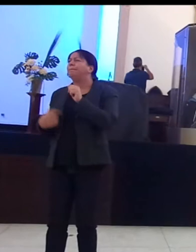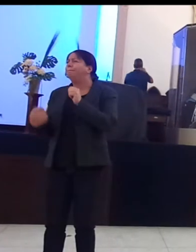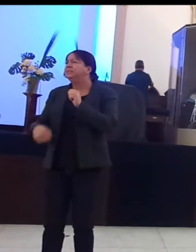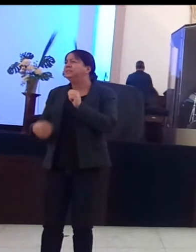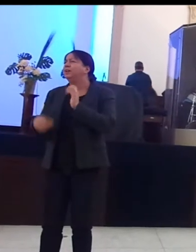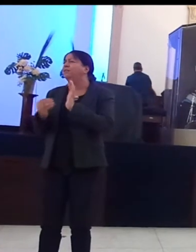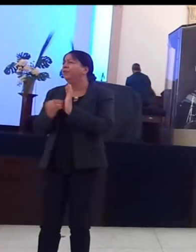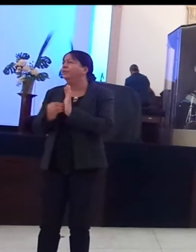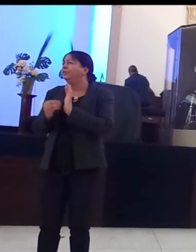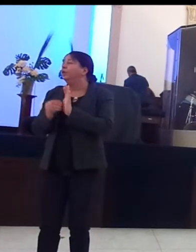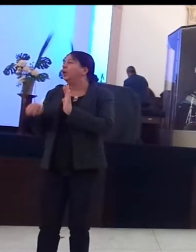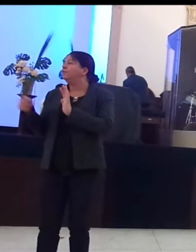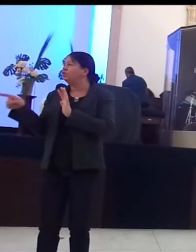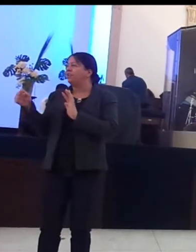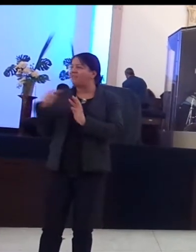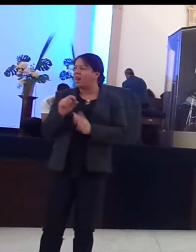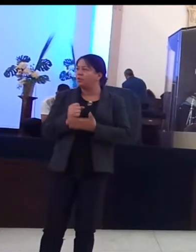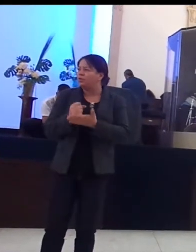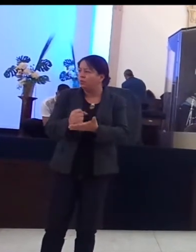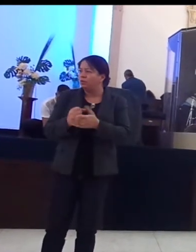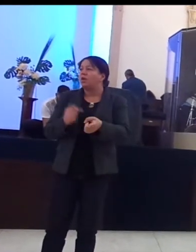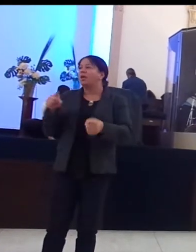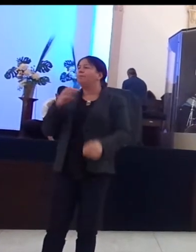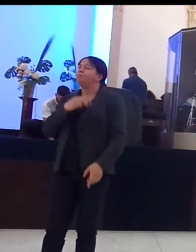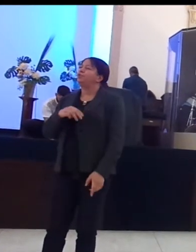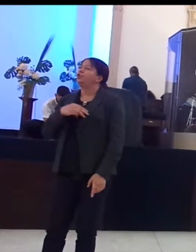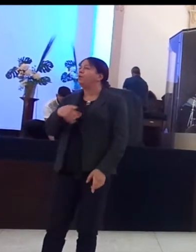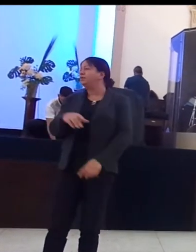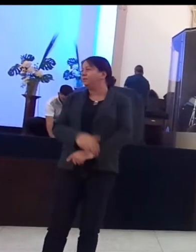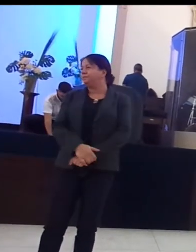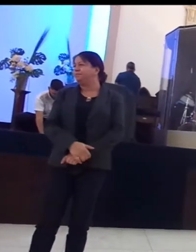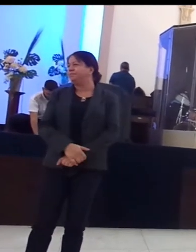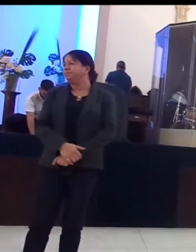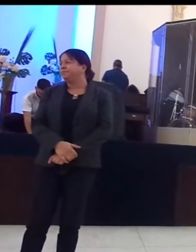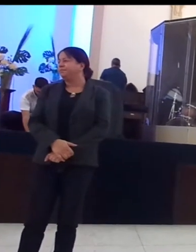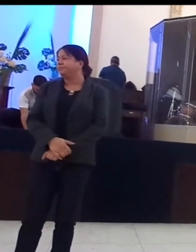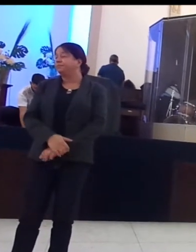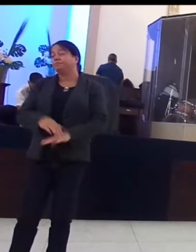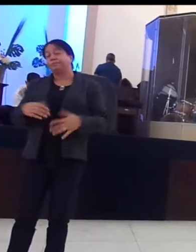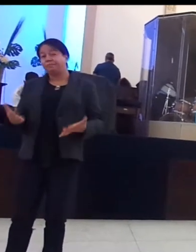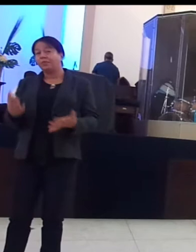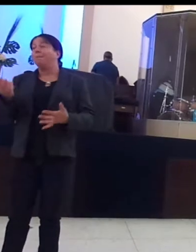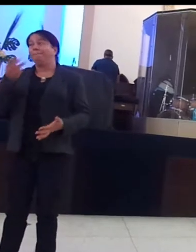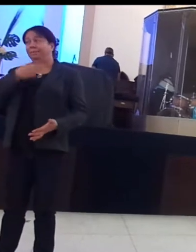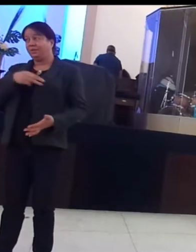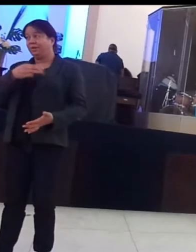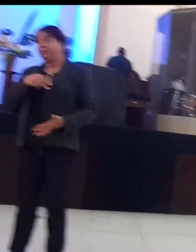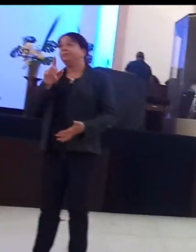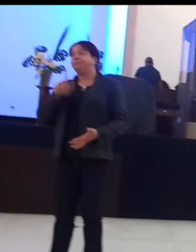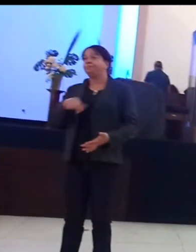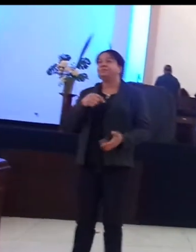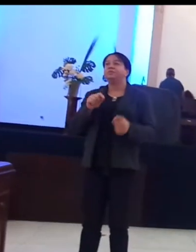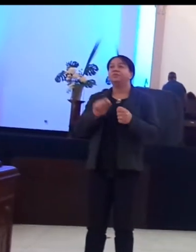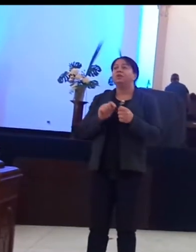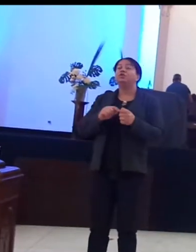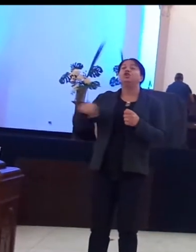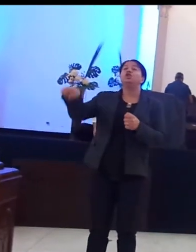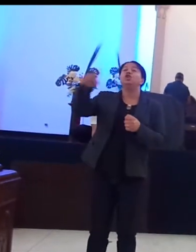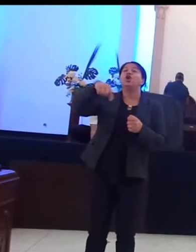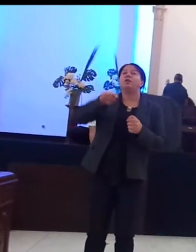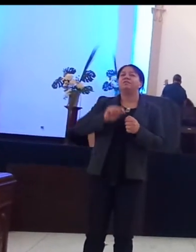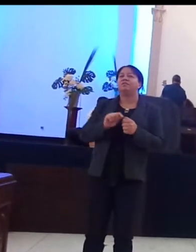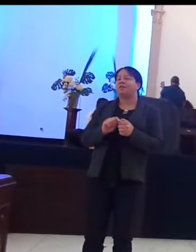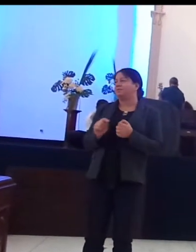e você vai lá e ajuda esse irmão, ato de misericórdia. Então, o ato de misericórdia é aquilo que nos